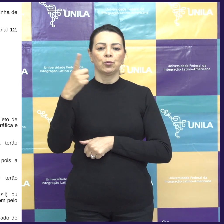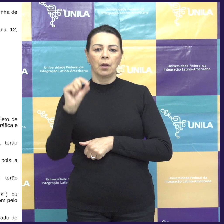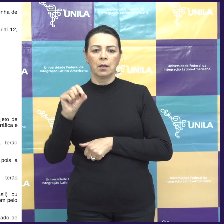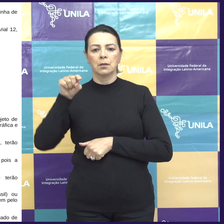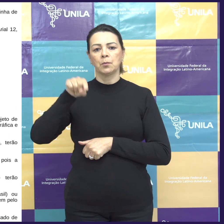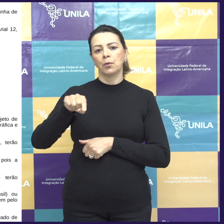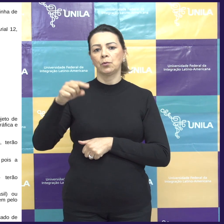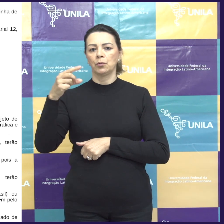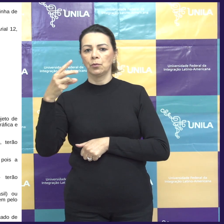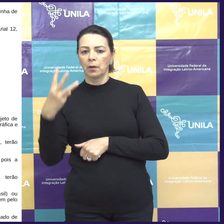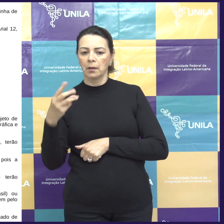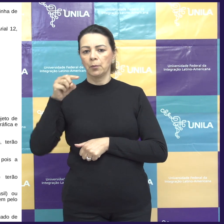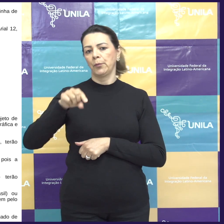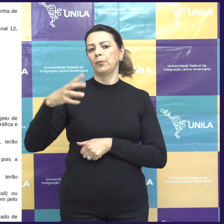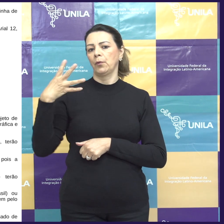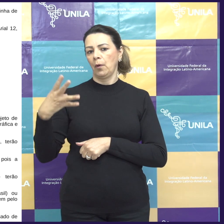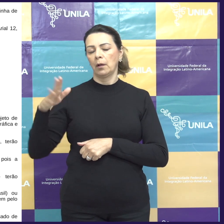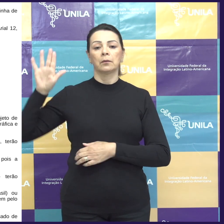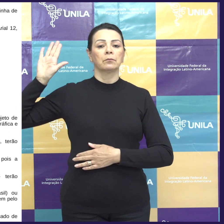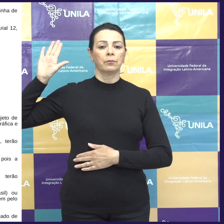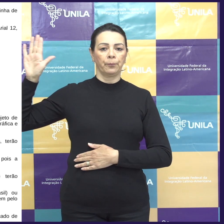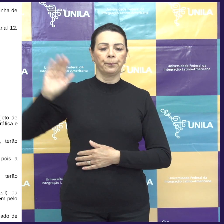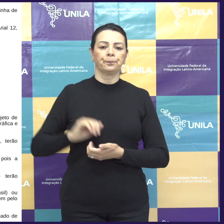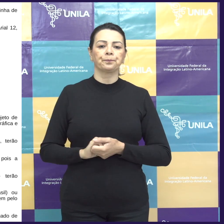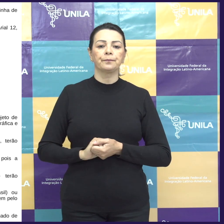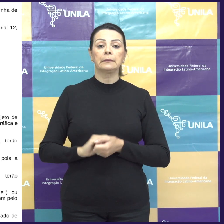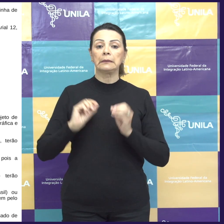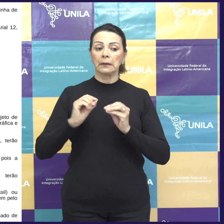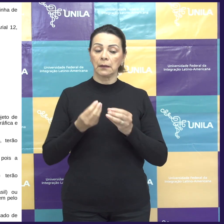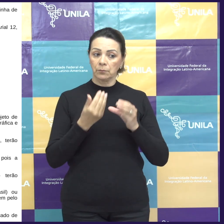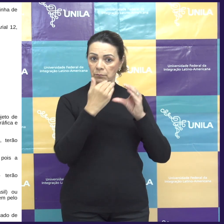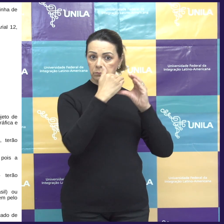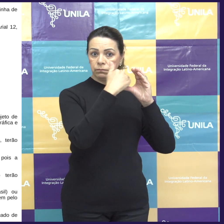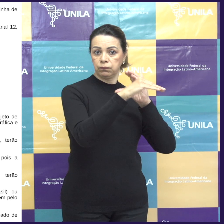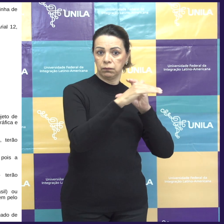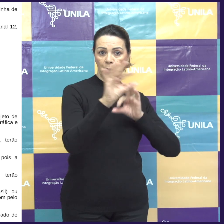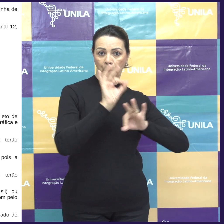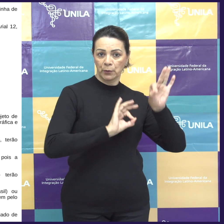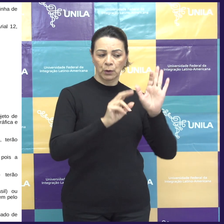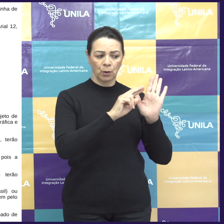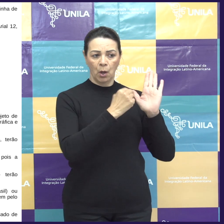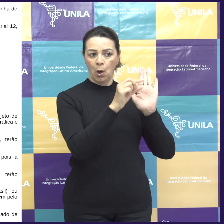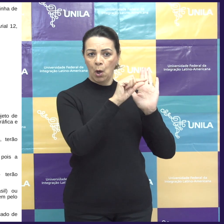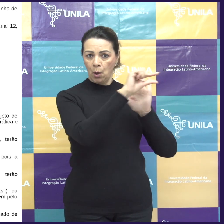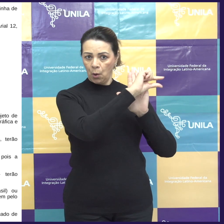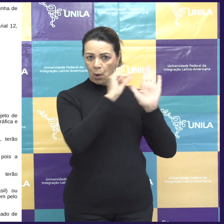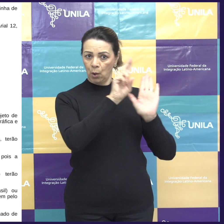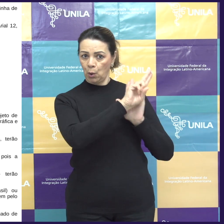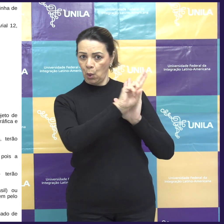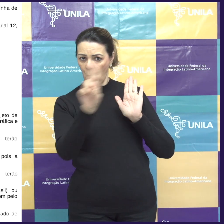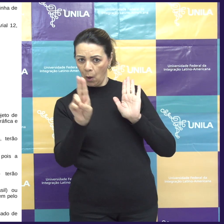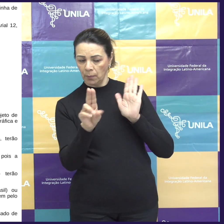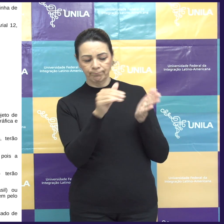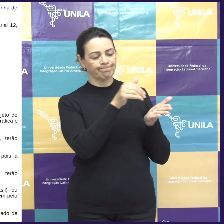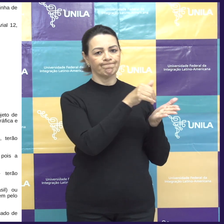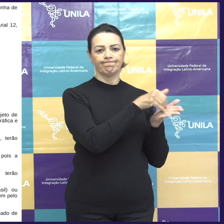4.10.3.4 Os candidatos que enviarem projetos com identificação terão indeferimento automático da